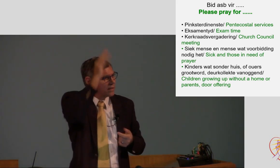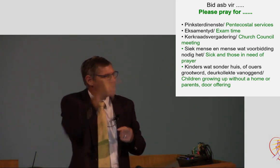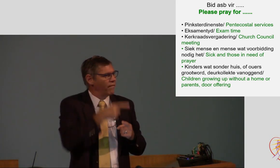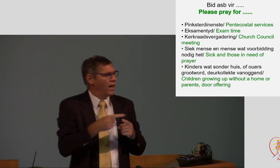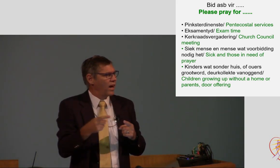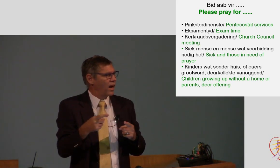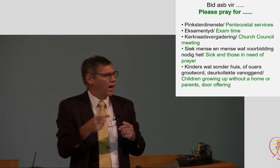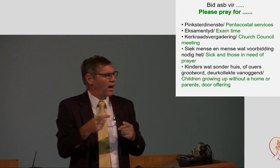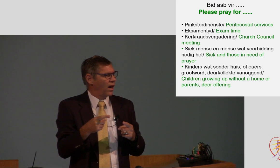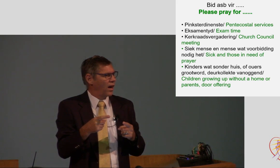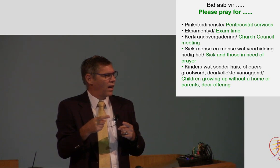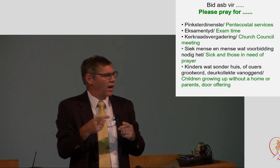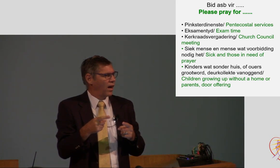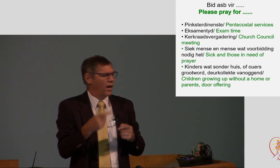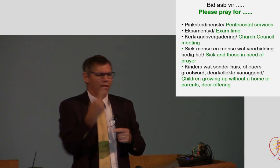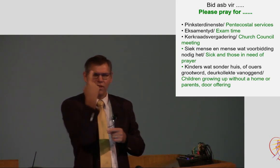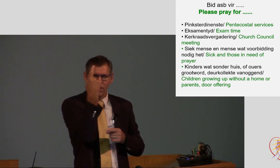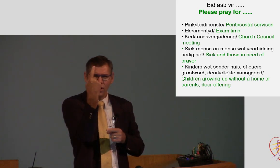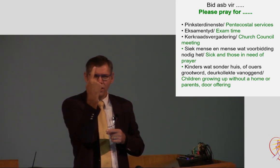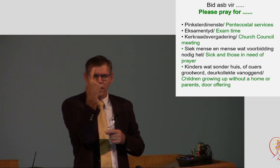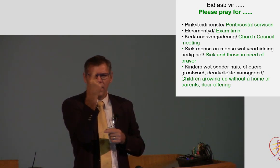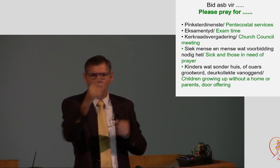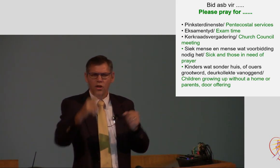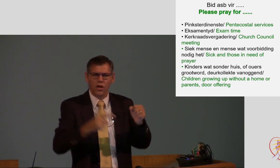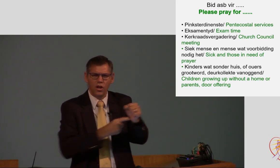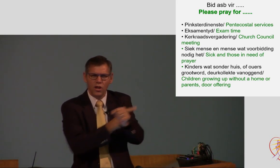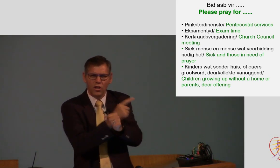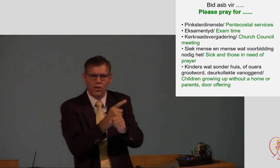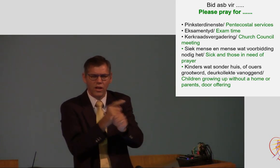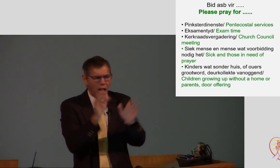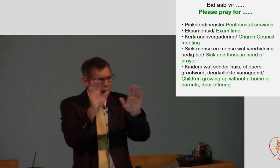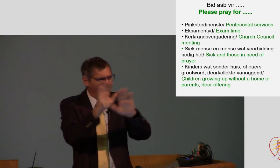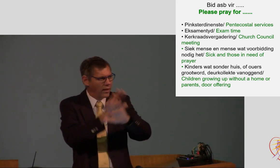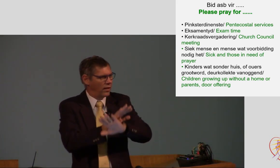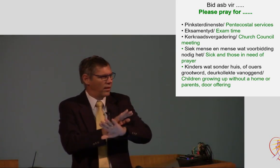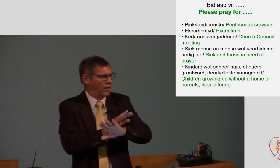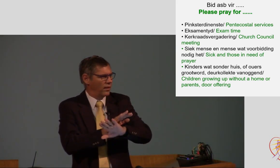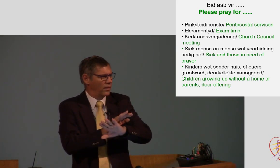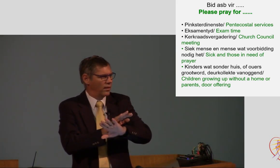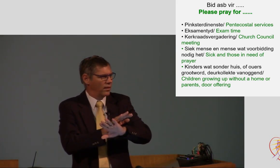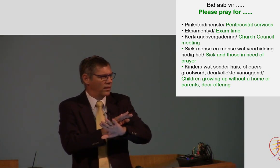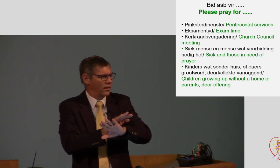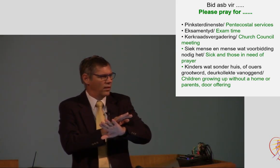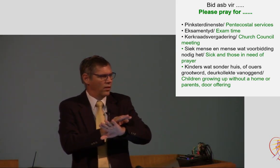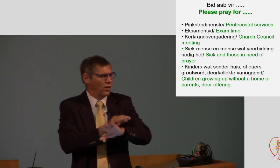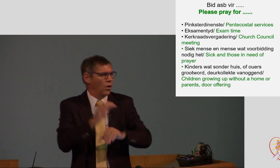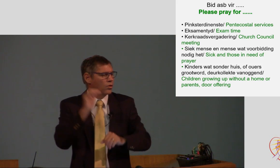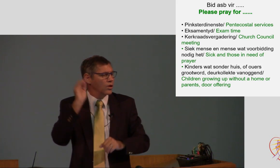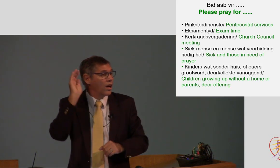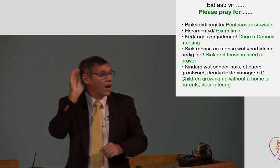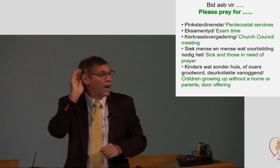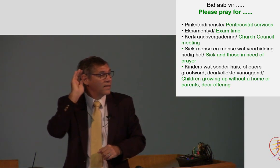Pinksterweek, 1 uur in die aand, gaan luister